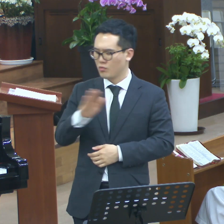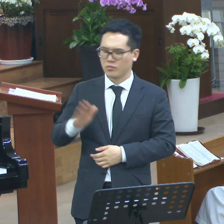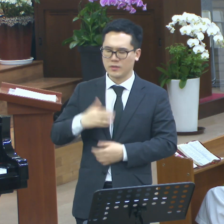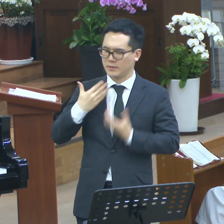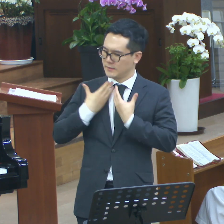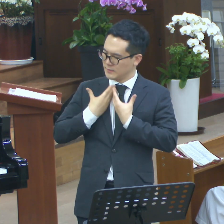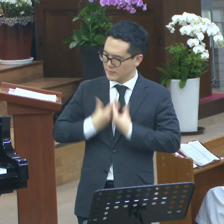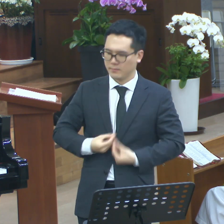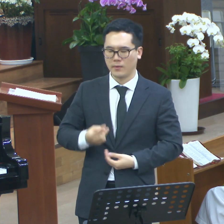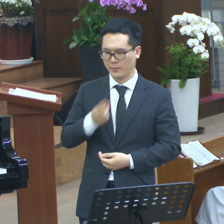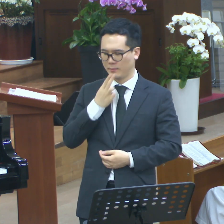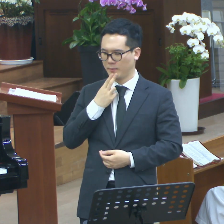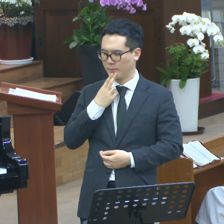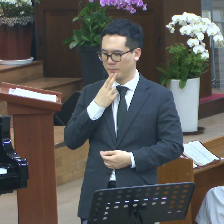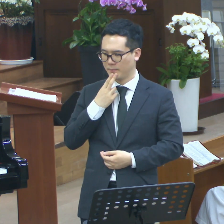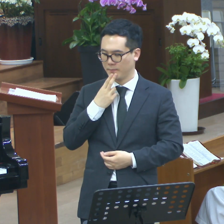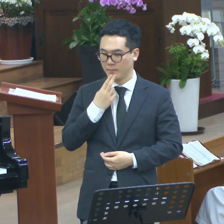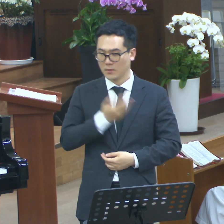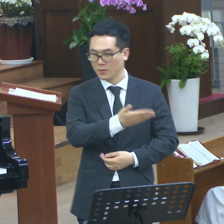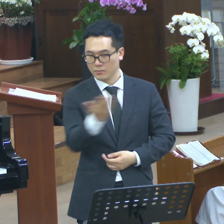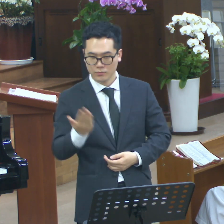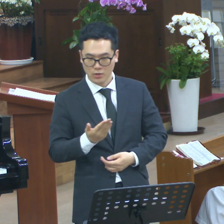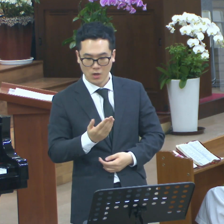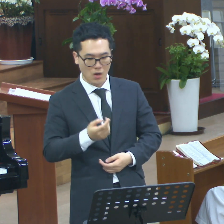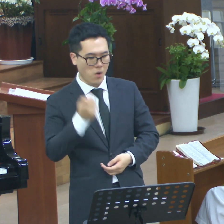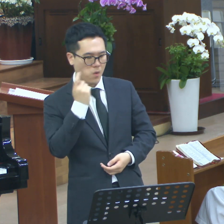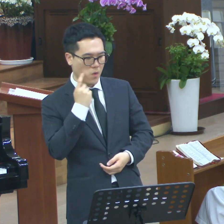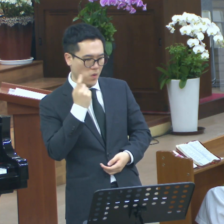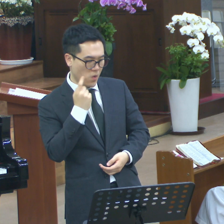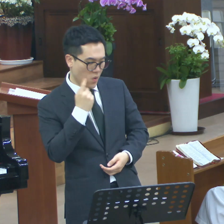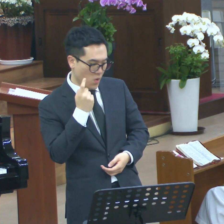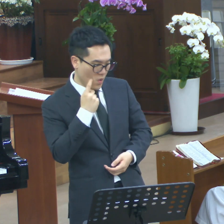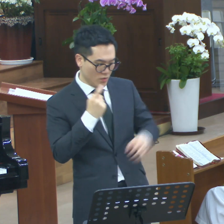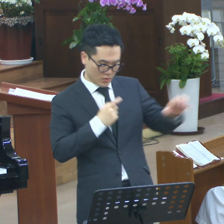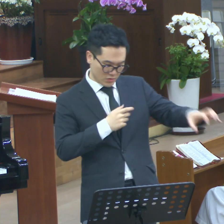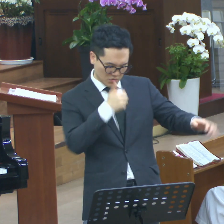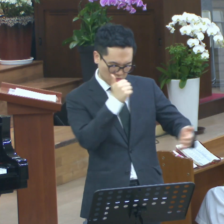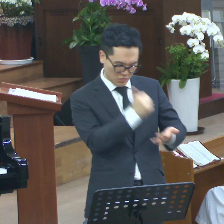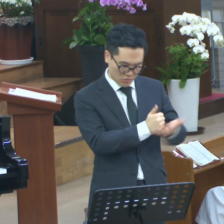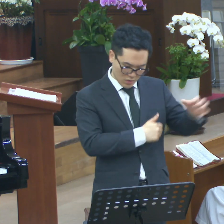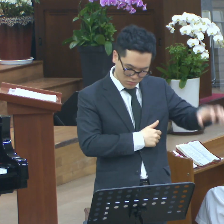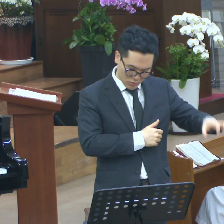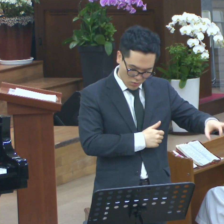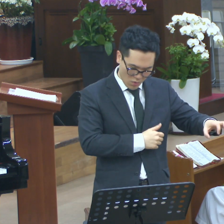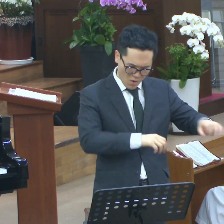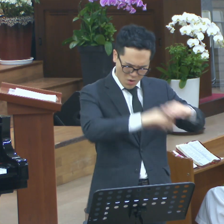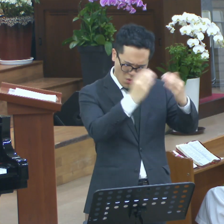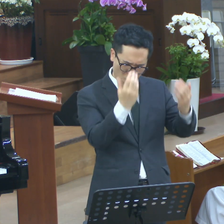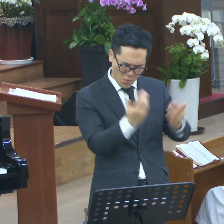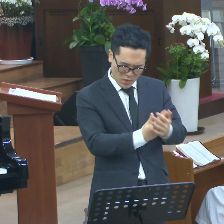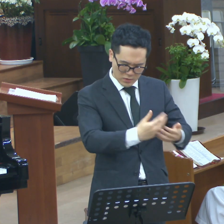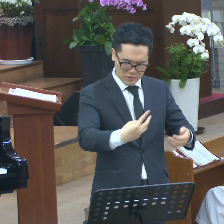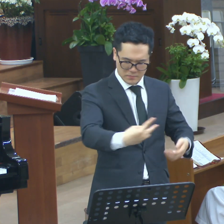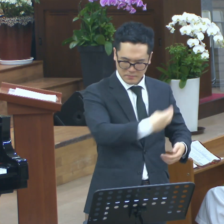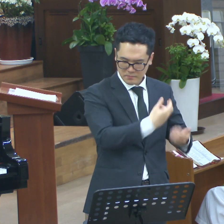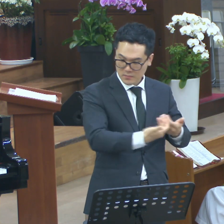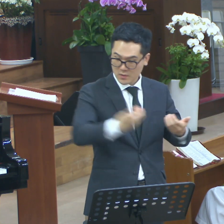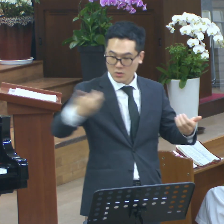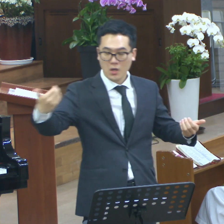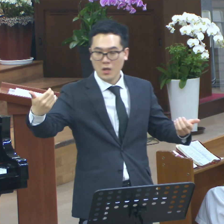거짓으로부터 떠나가는 것은 한순간에 되는 게 아니에요. 이거는 평생의 과제인데 사람들 앞에 나 죄 끊었어요 라고